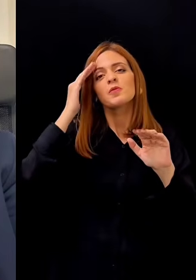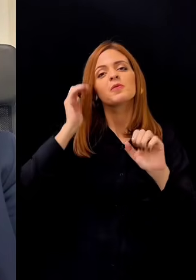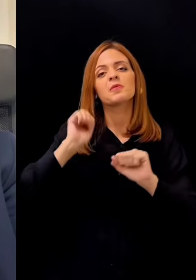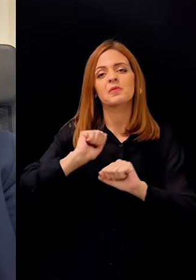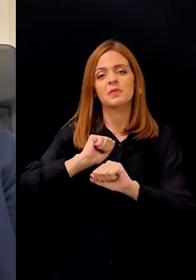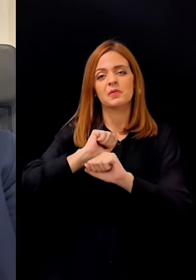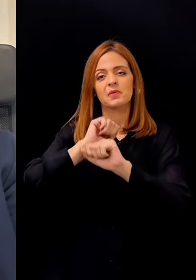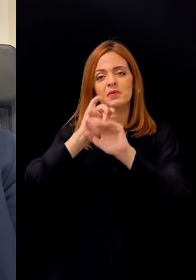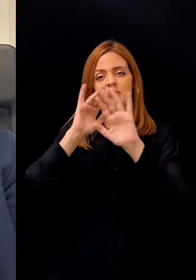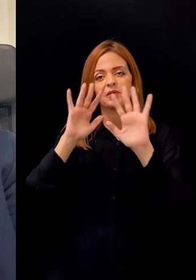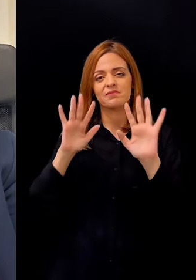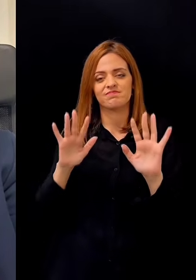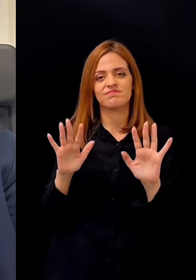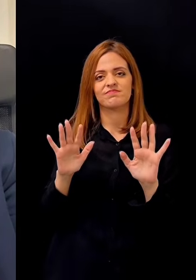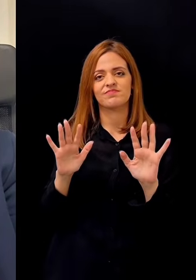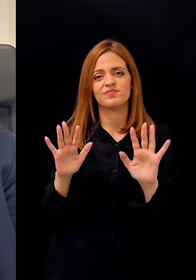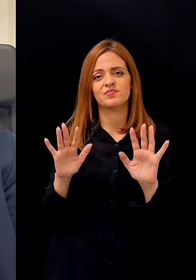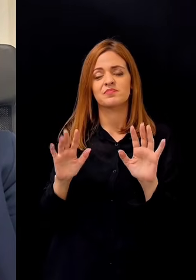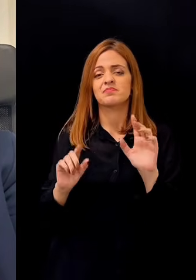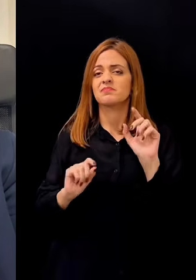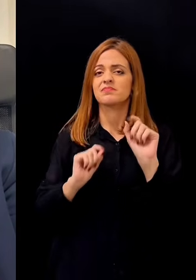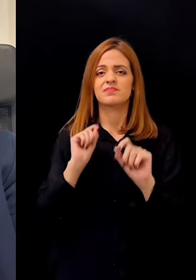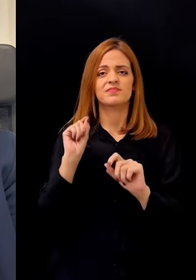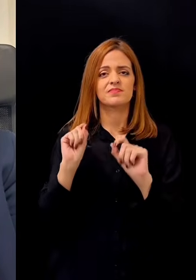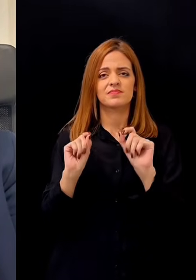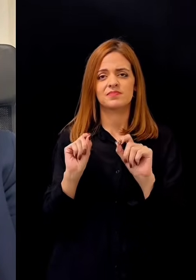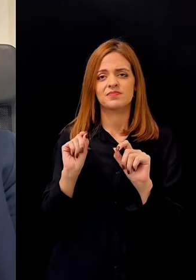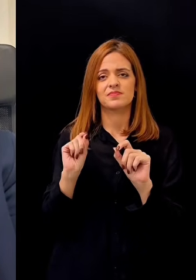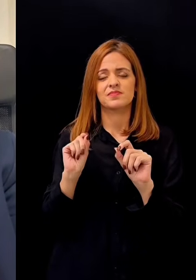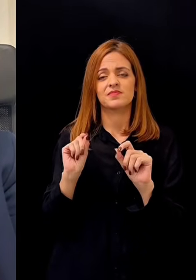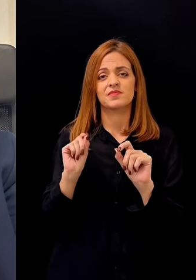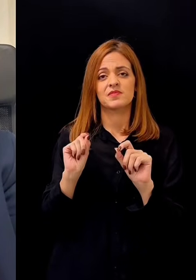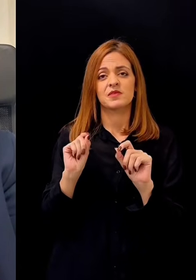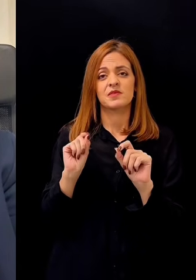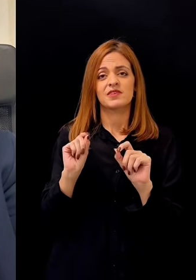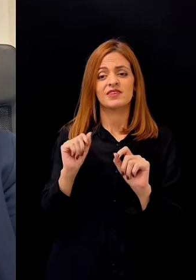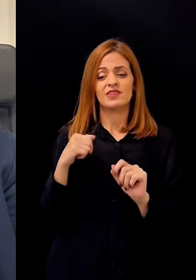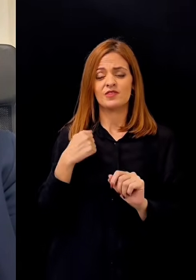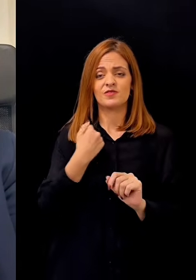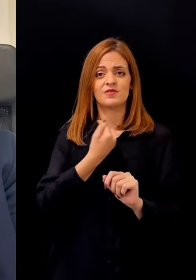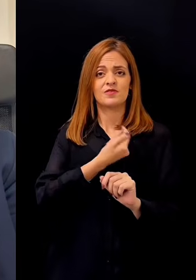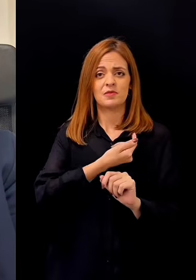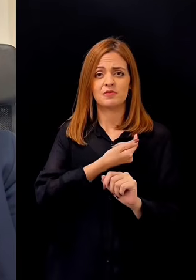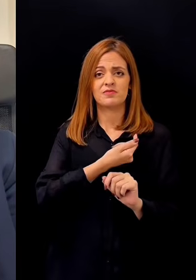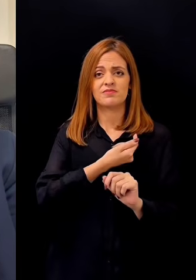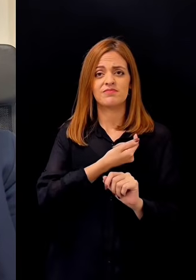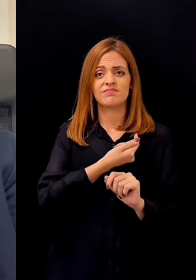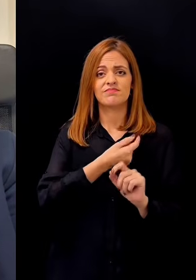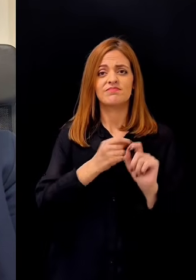entendimentos, para que nós possamos